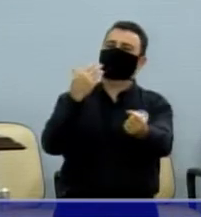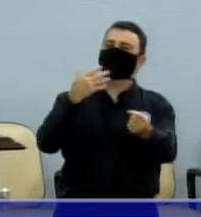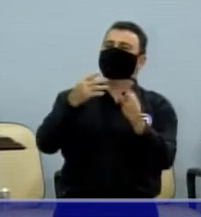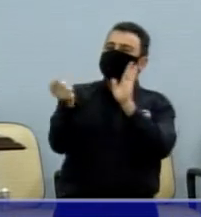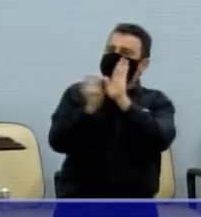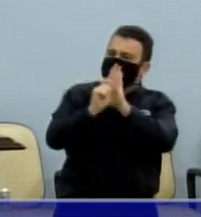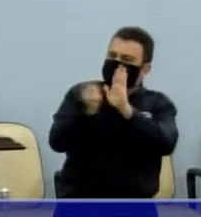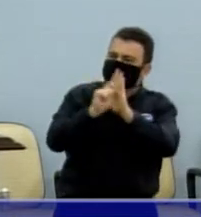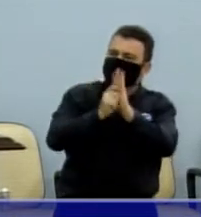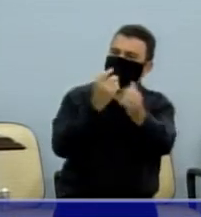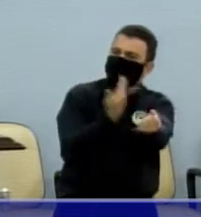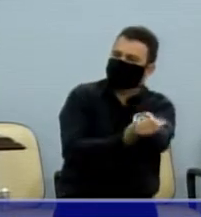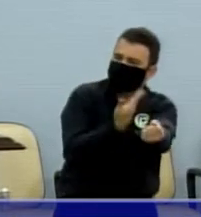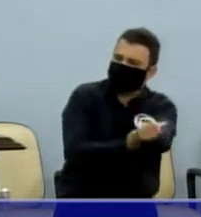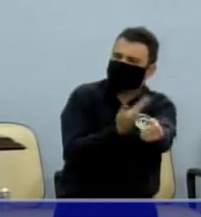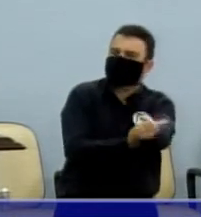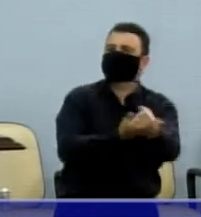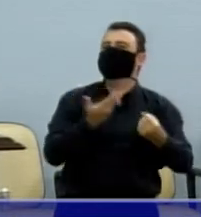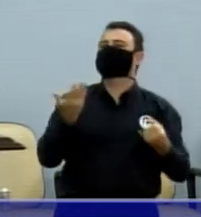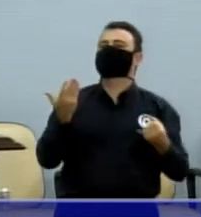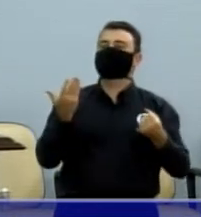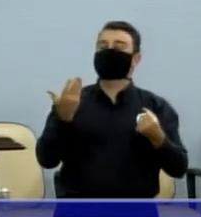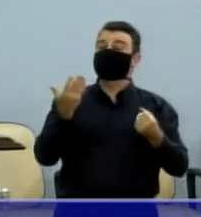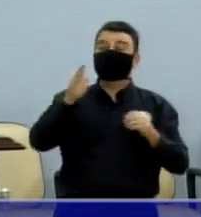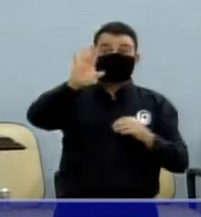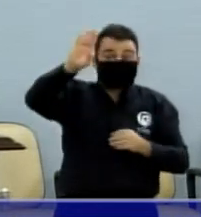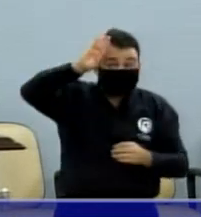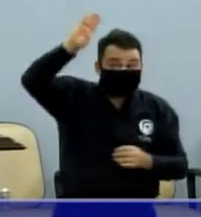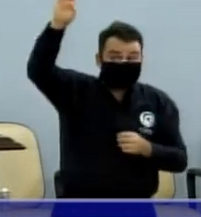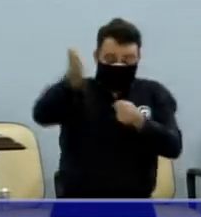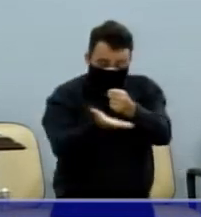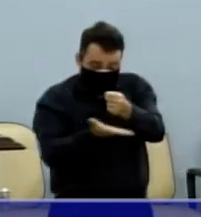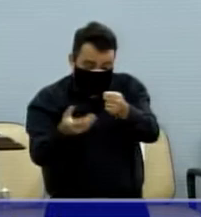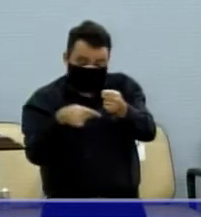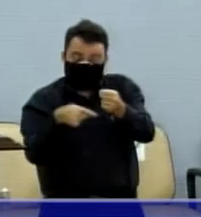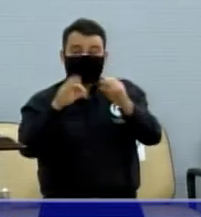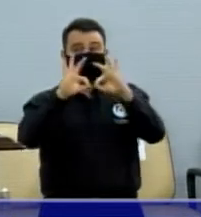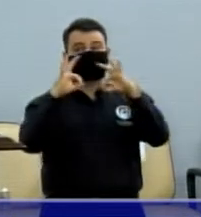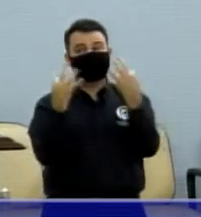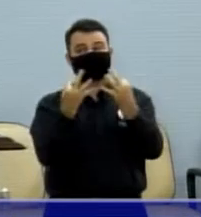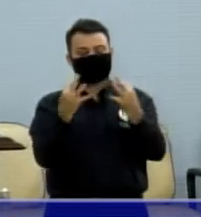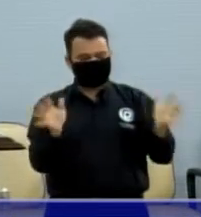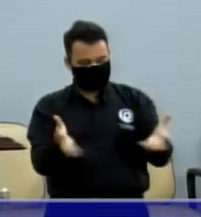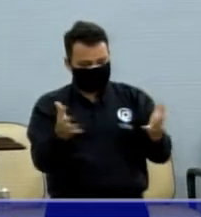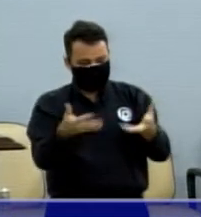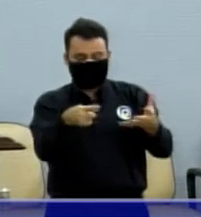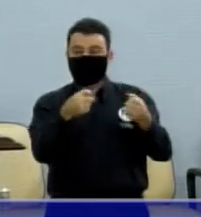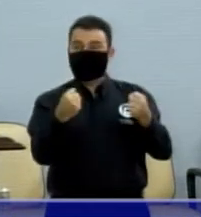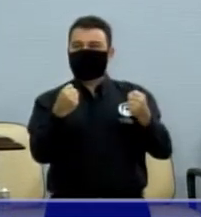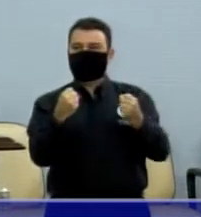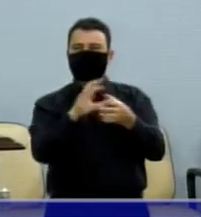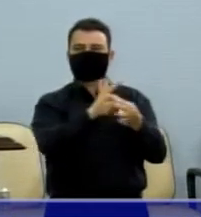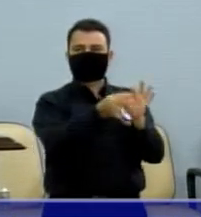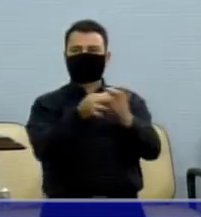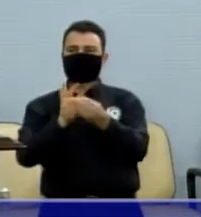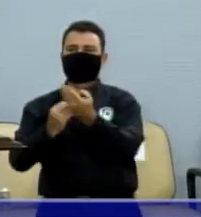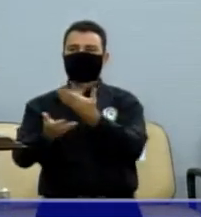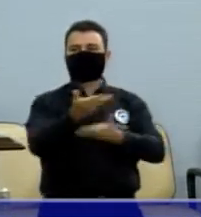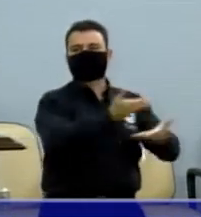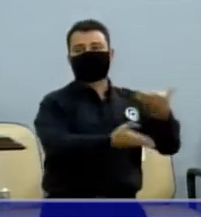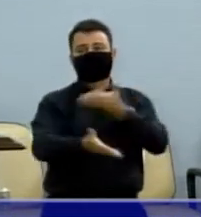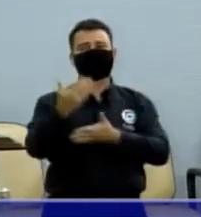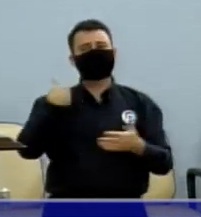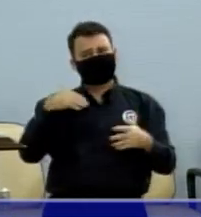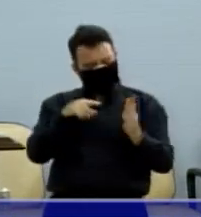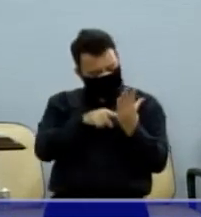violência e da criminalidade. Tudo passa pelo fortalecimento dos vínculos familiares. Então, eu vou dar uma aprofundada nessa lei, que eu acho